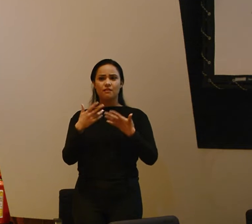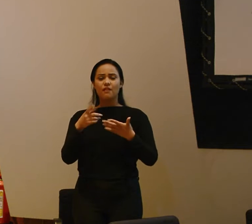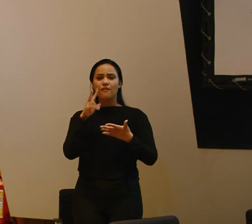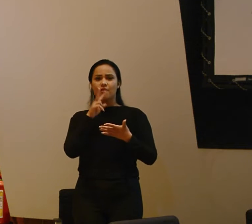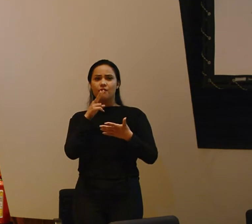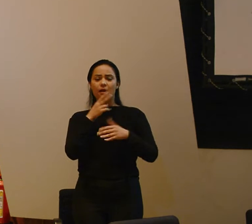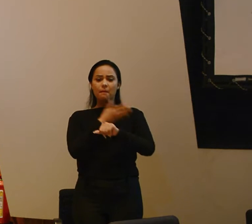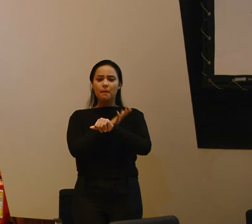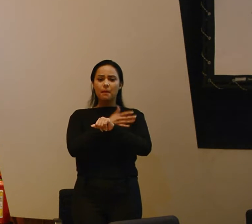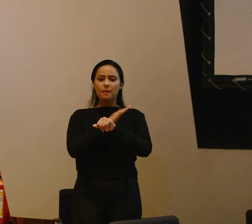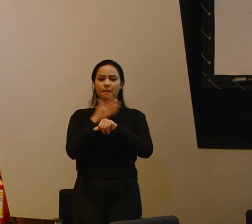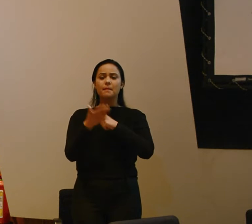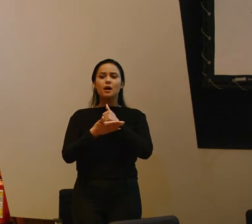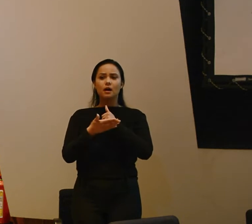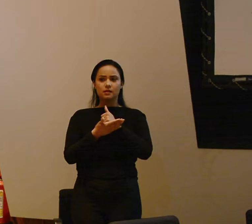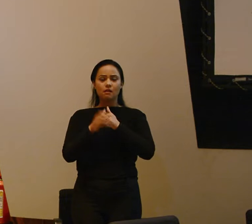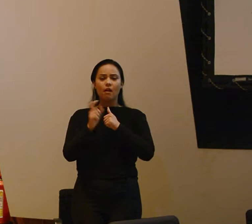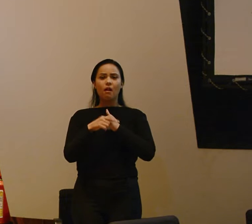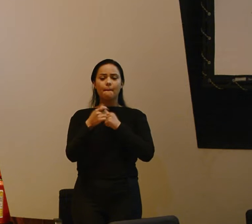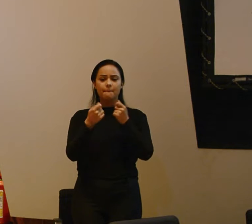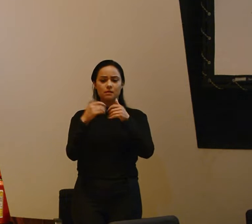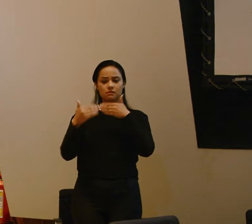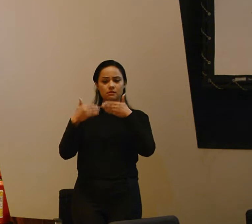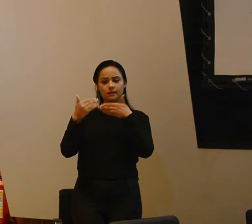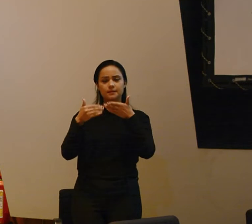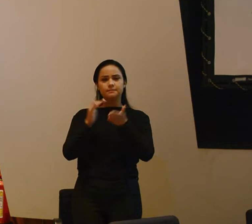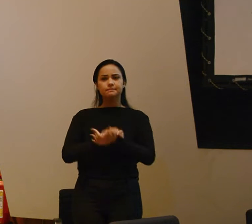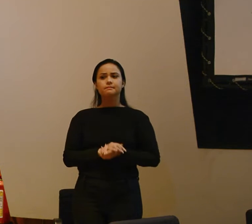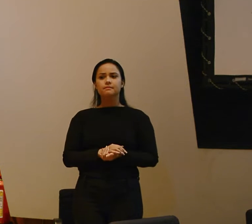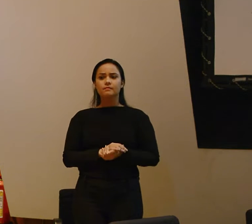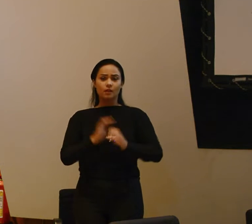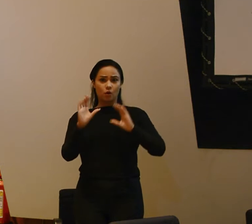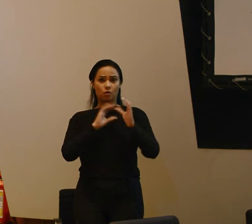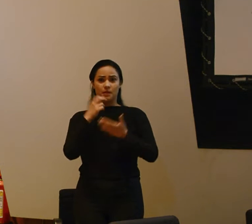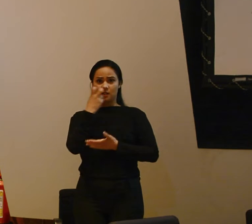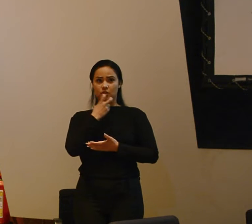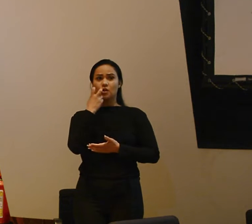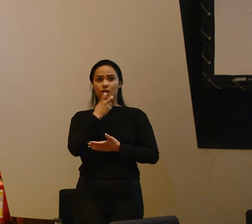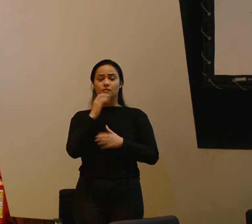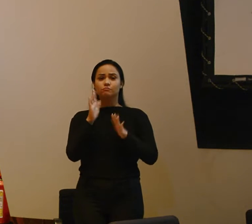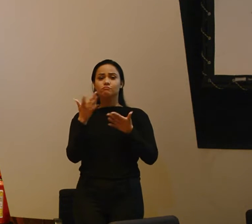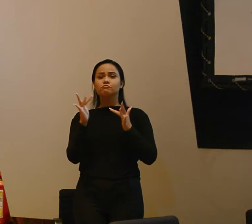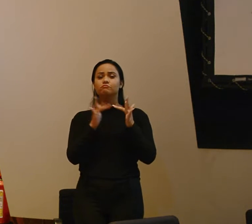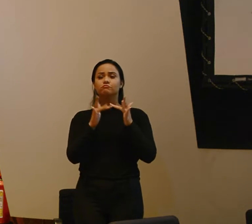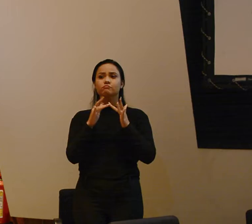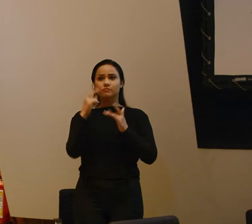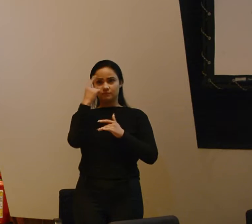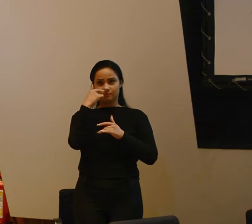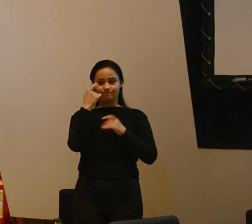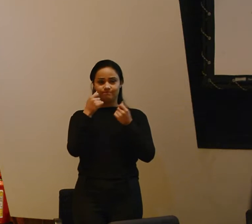as habilidades básicas, que são aquelas que precedem a comunicação oral. Então, o contato ocular,